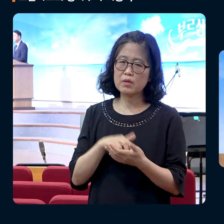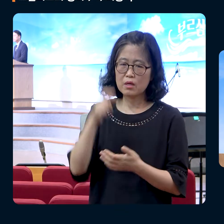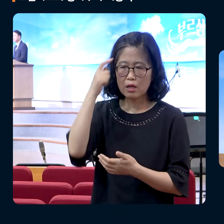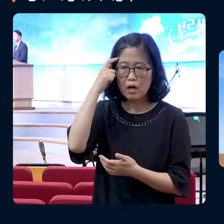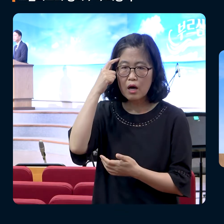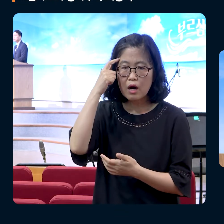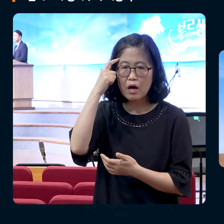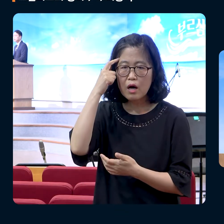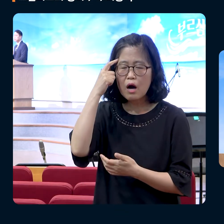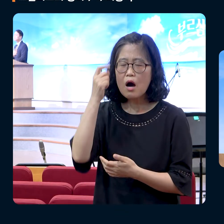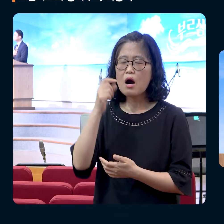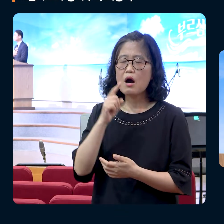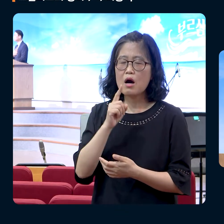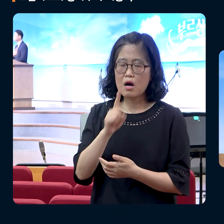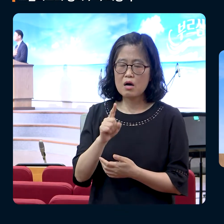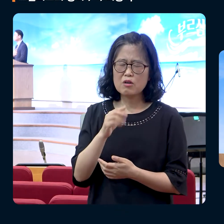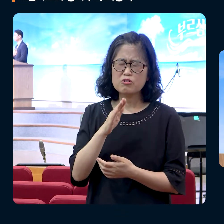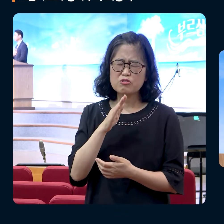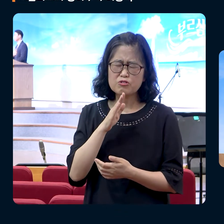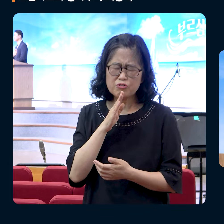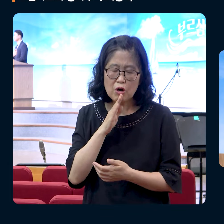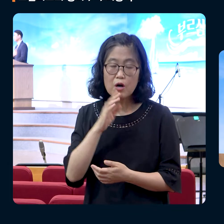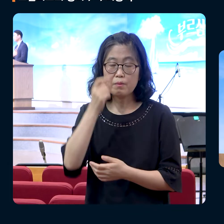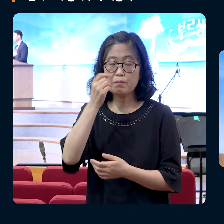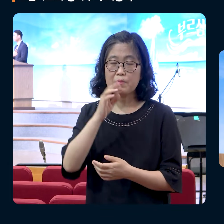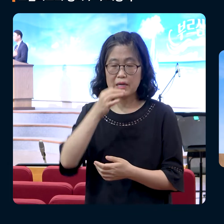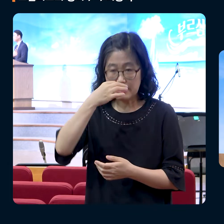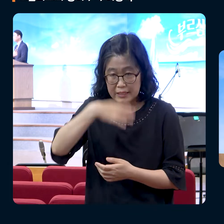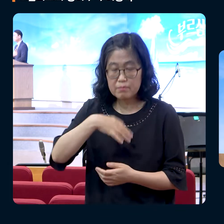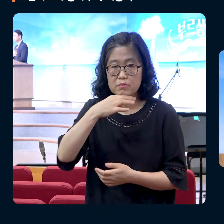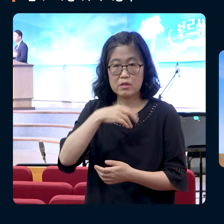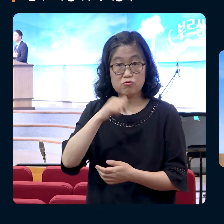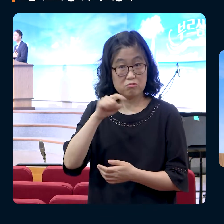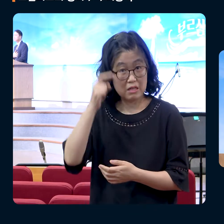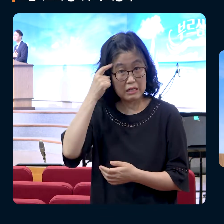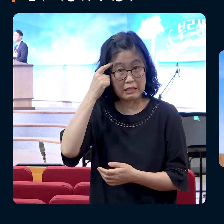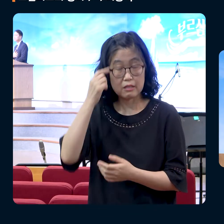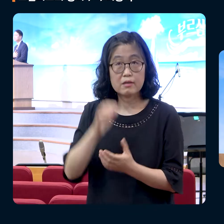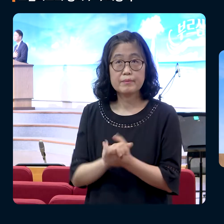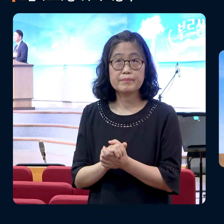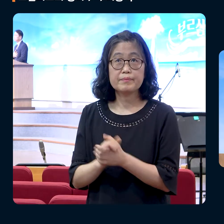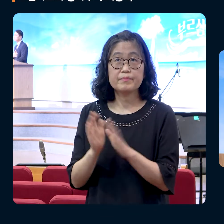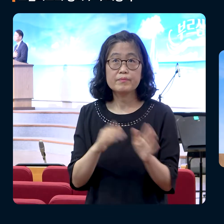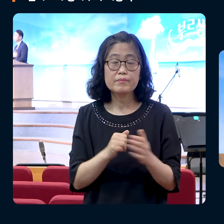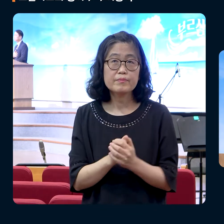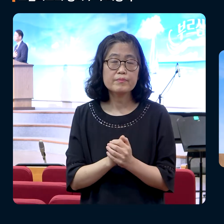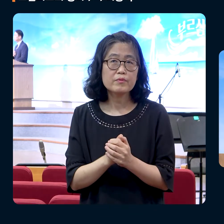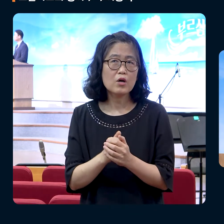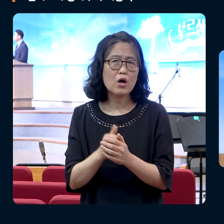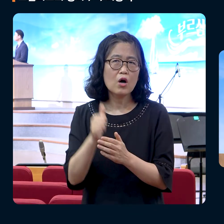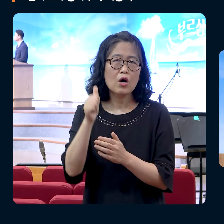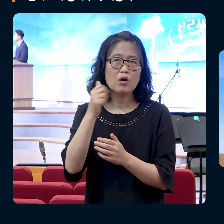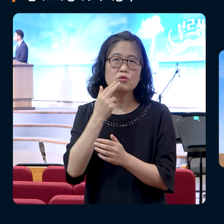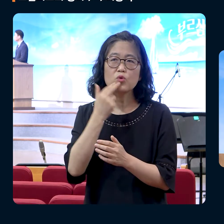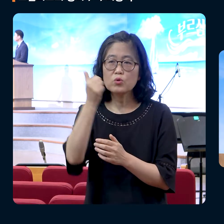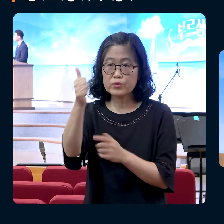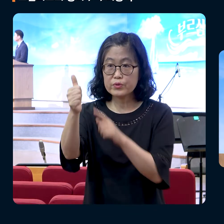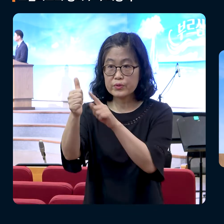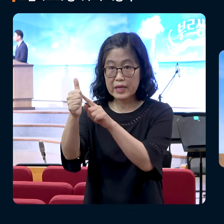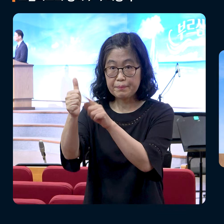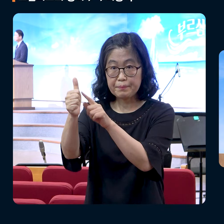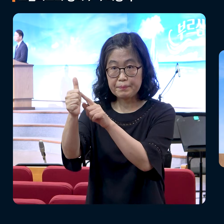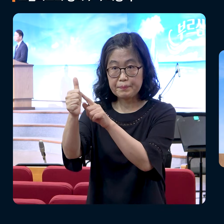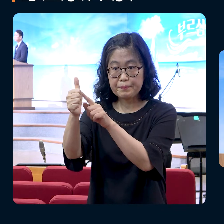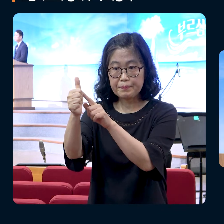들더라고요. 근데요, 저는 지금까지 요셉을 그렇게 생각하지 않았거든요. 요셉을 생각할 때 저는 어렸을 때부터 좀 요셉에